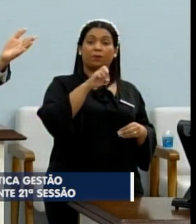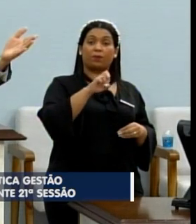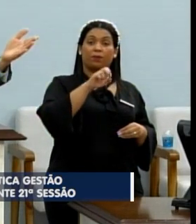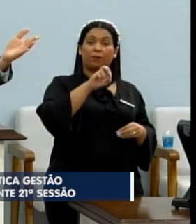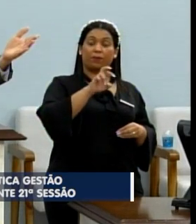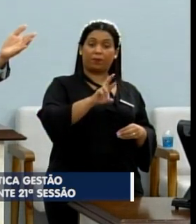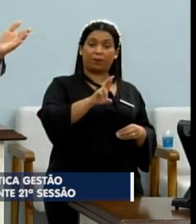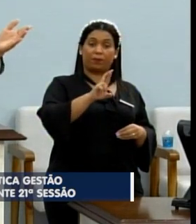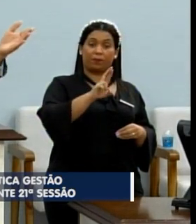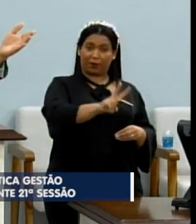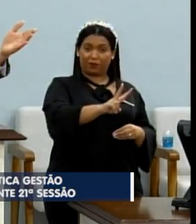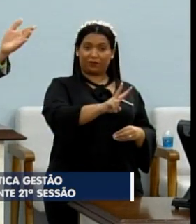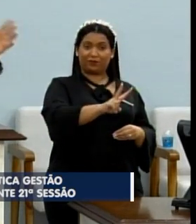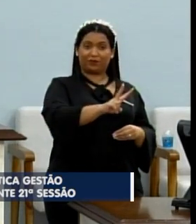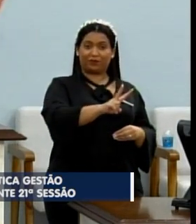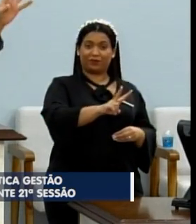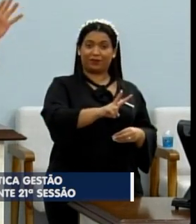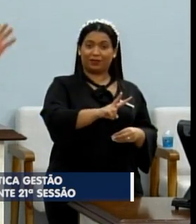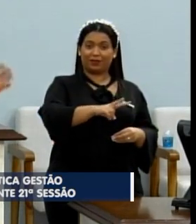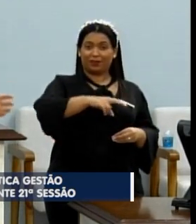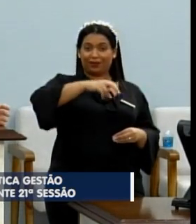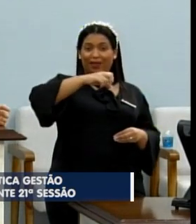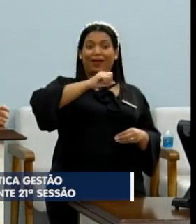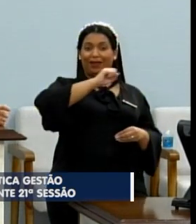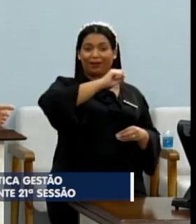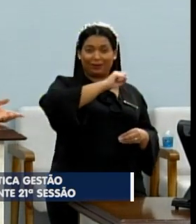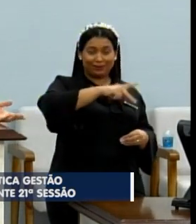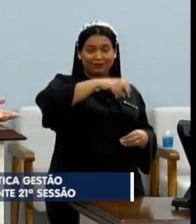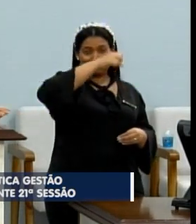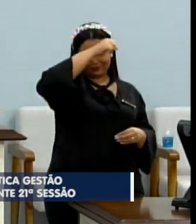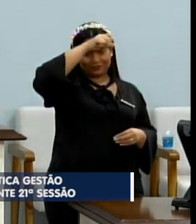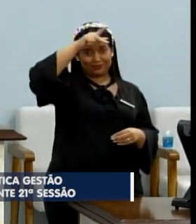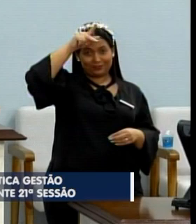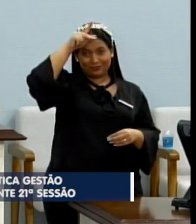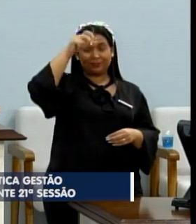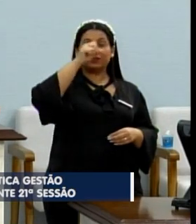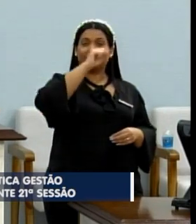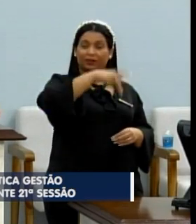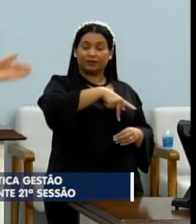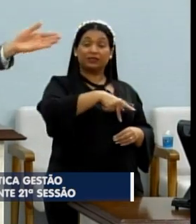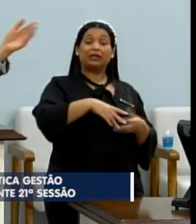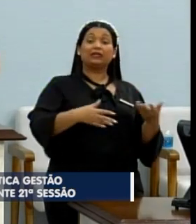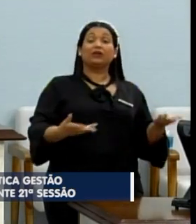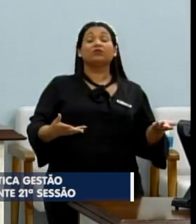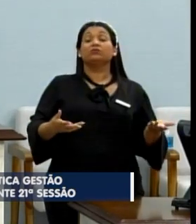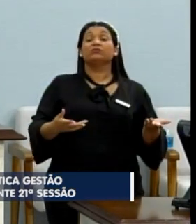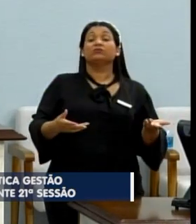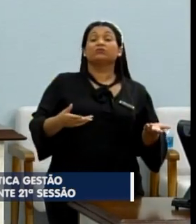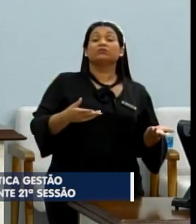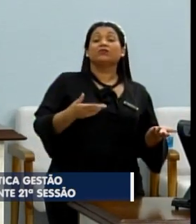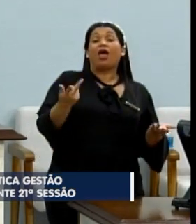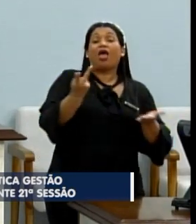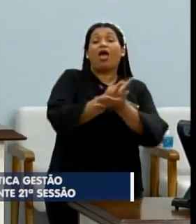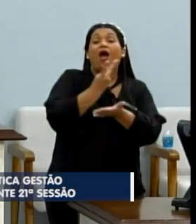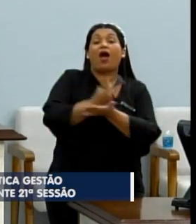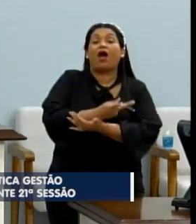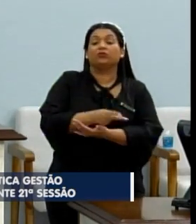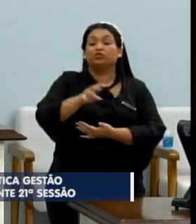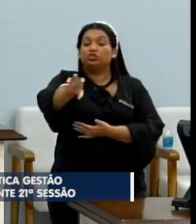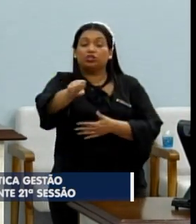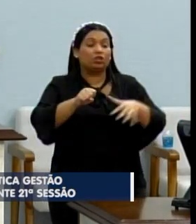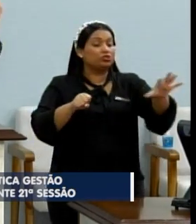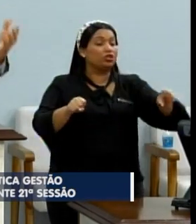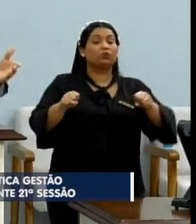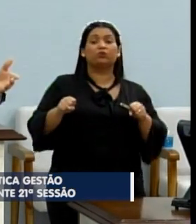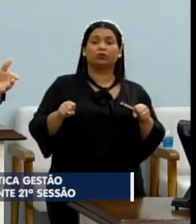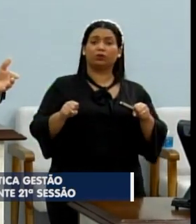é óbvio que você ganha algum prêmio você compra algum prêmio Claro você tá fazendo tudo errado você tá tirando da educação sendo que você